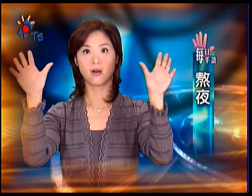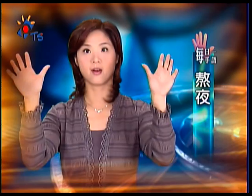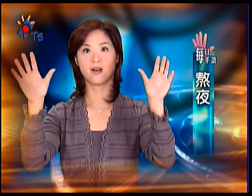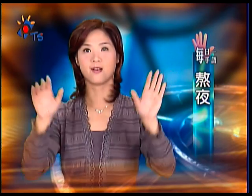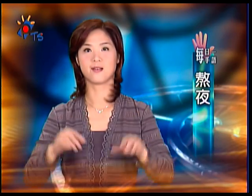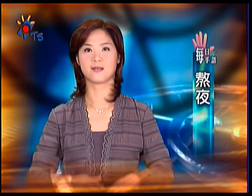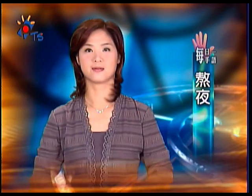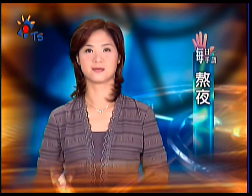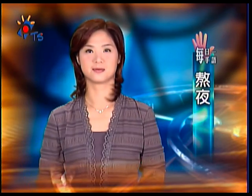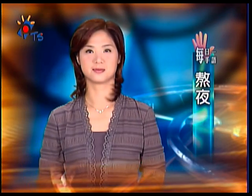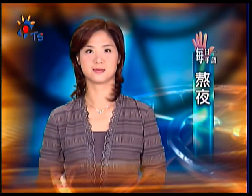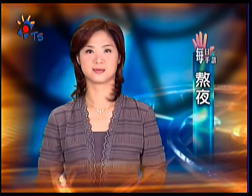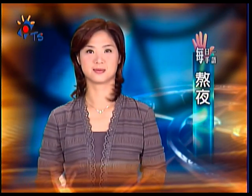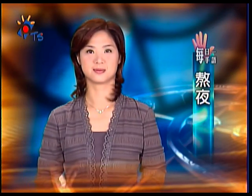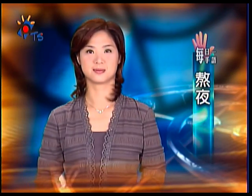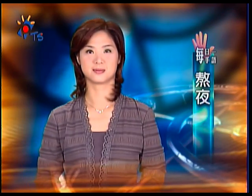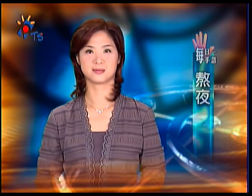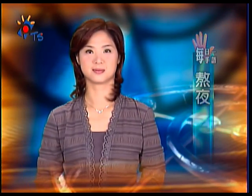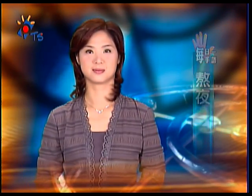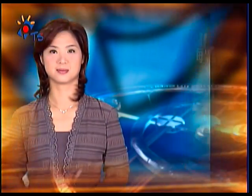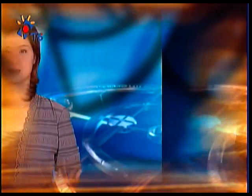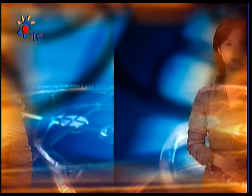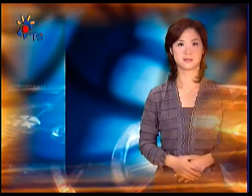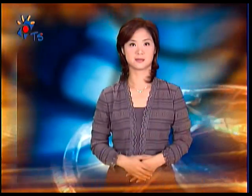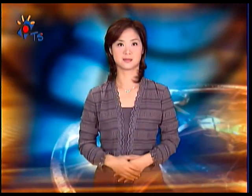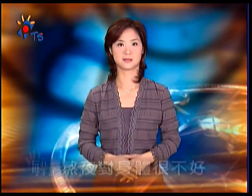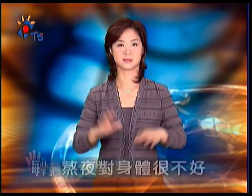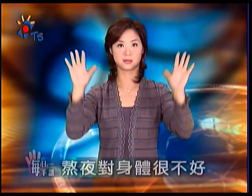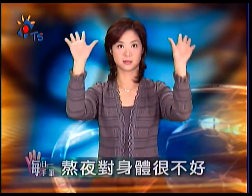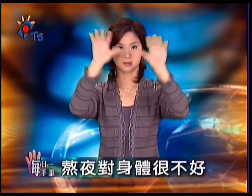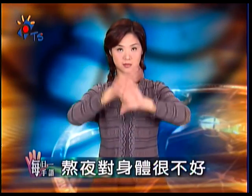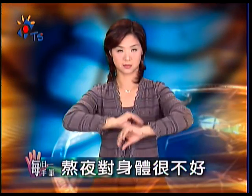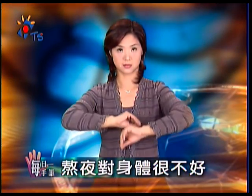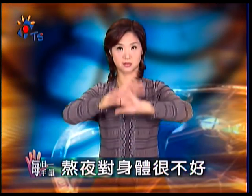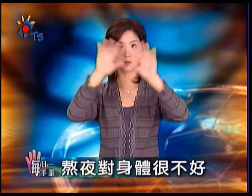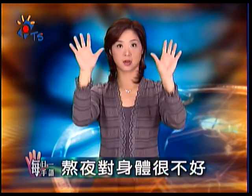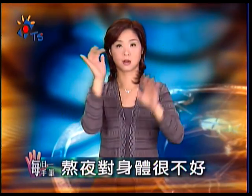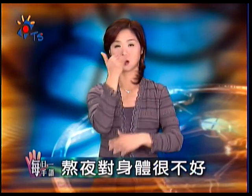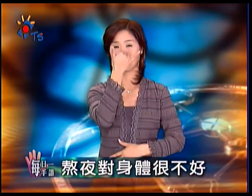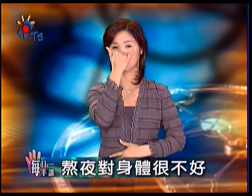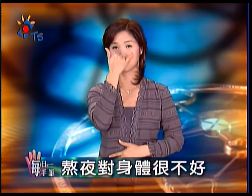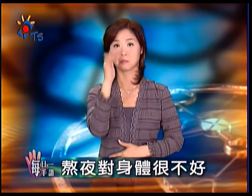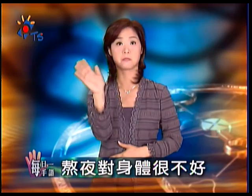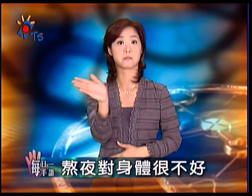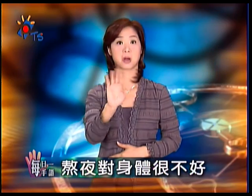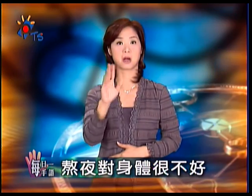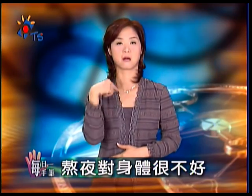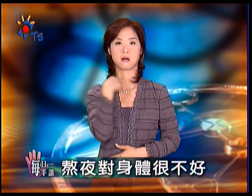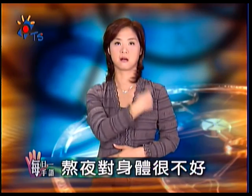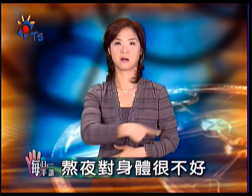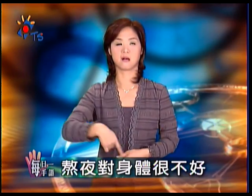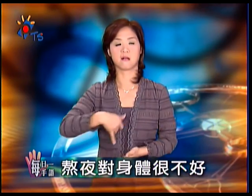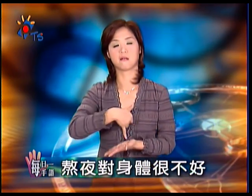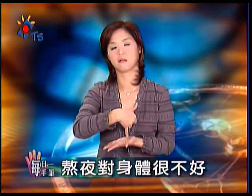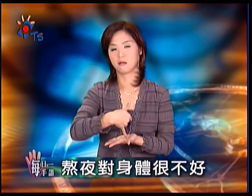宵熬夜的意思。熬夜对身体很不好。